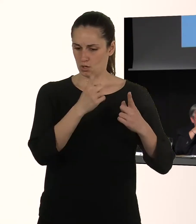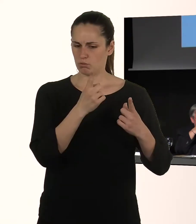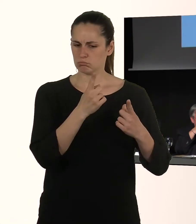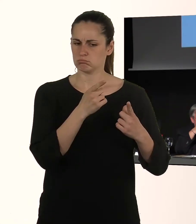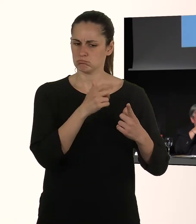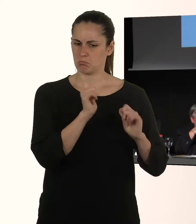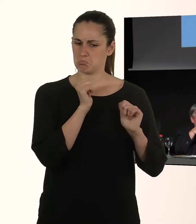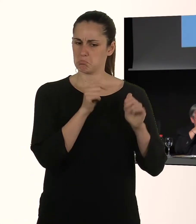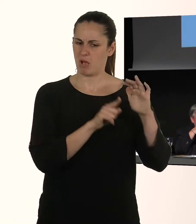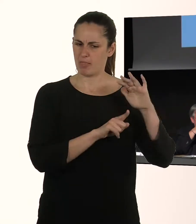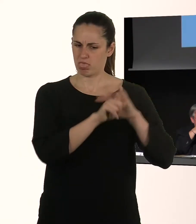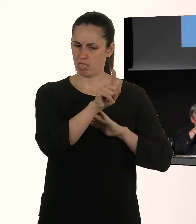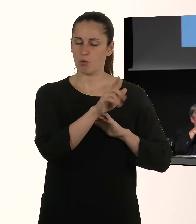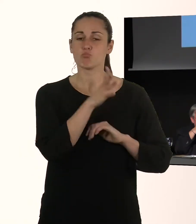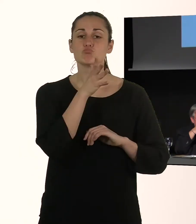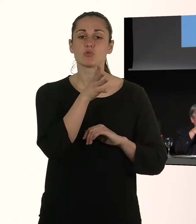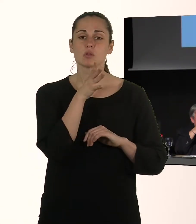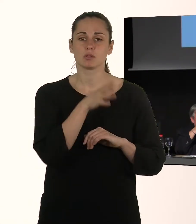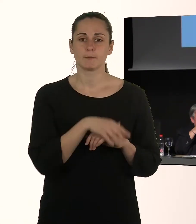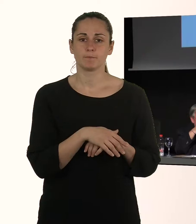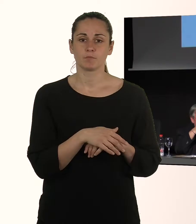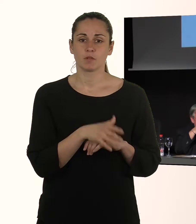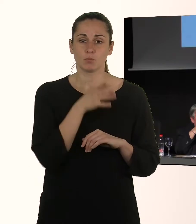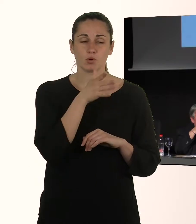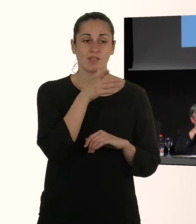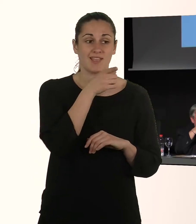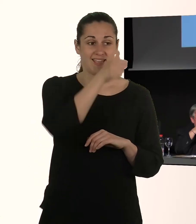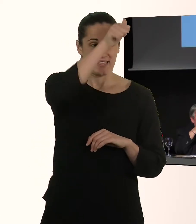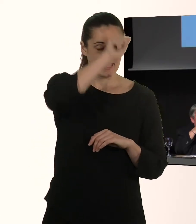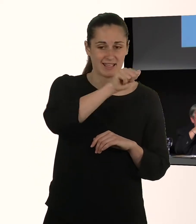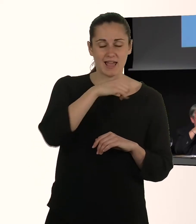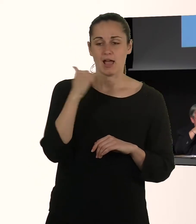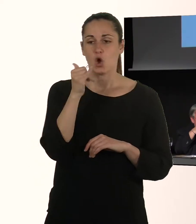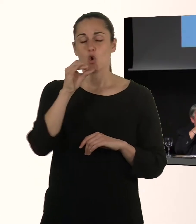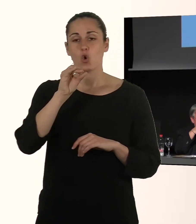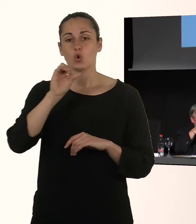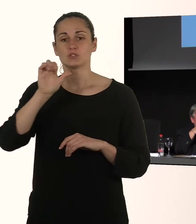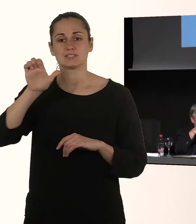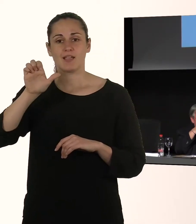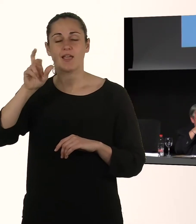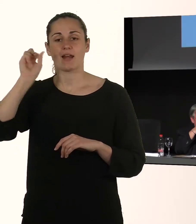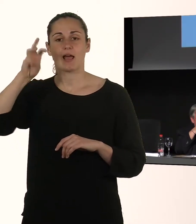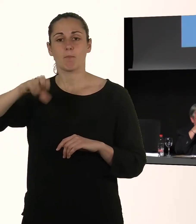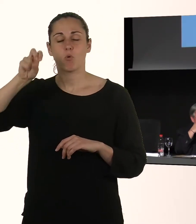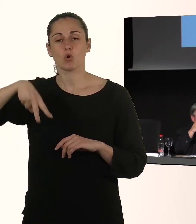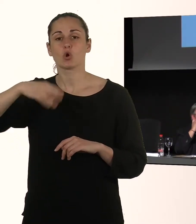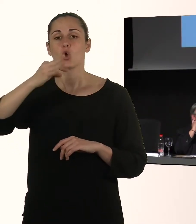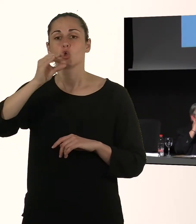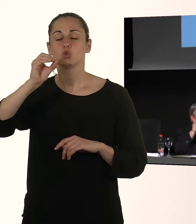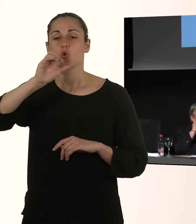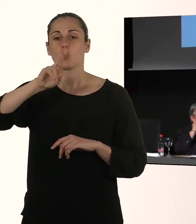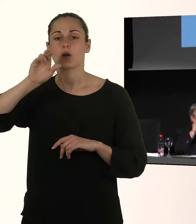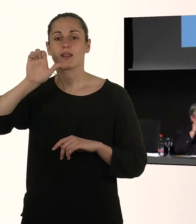¿no? Porque, de hecho, cuando él convenció a José Ramón Torregrosa para que le dirigiera su tesis doctoral, lo